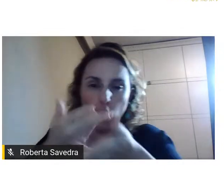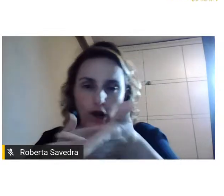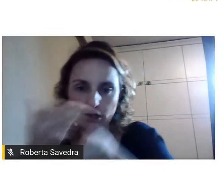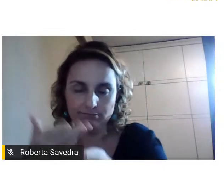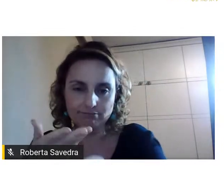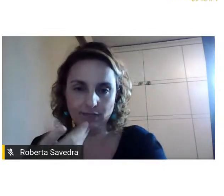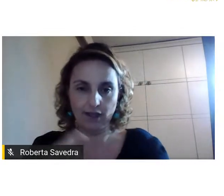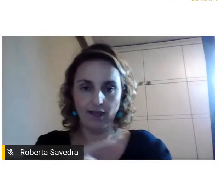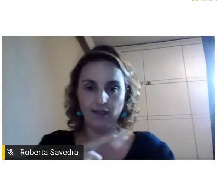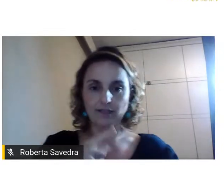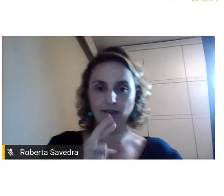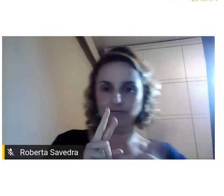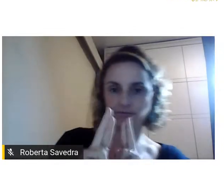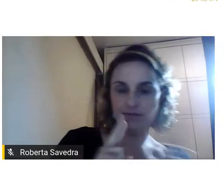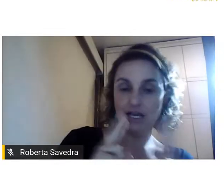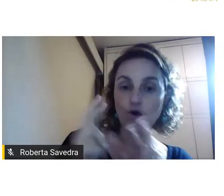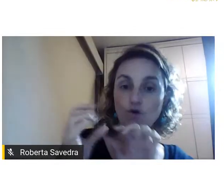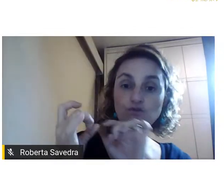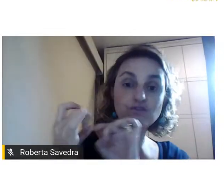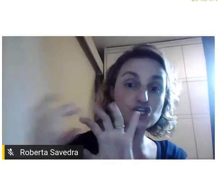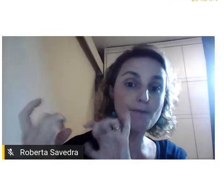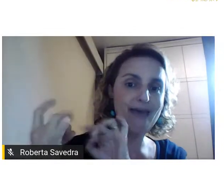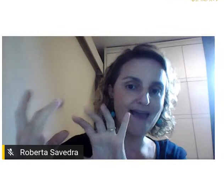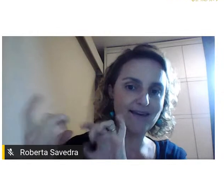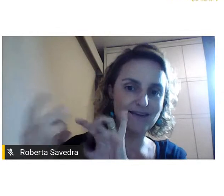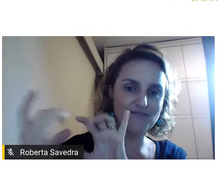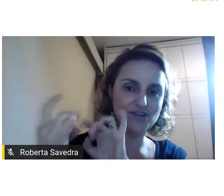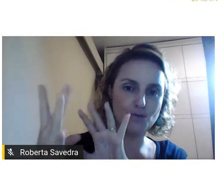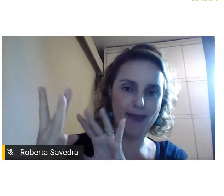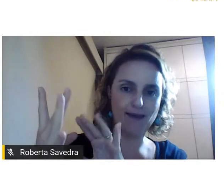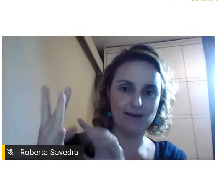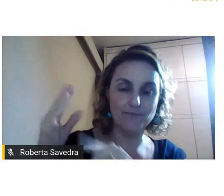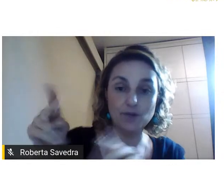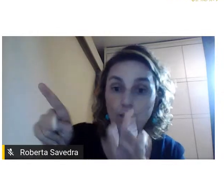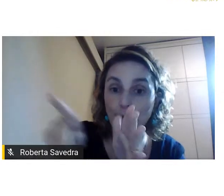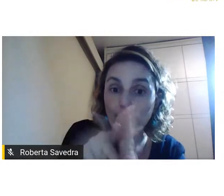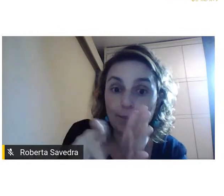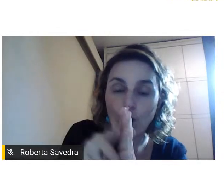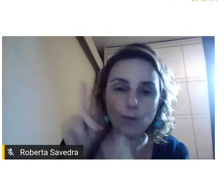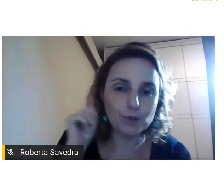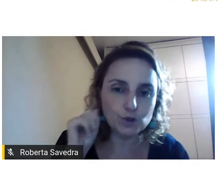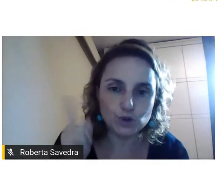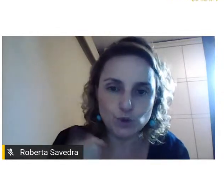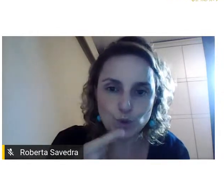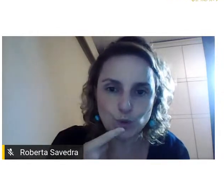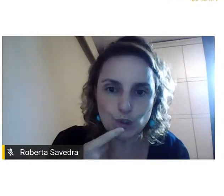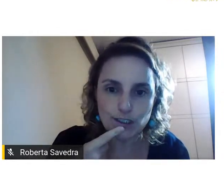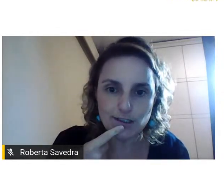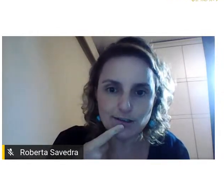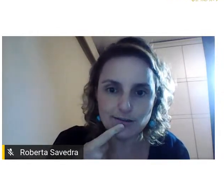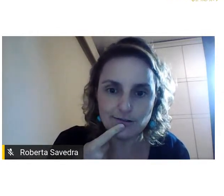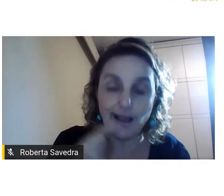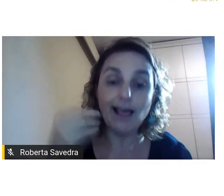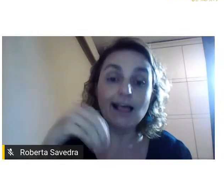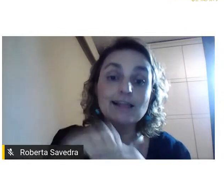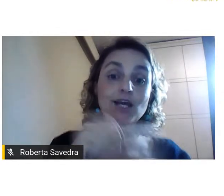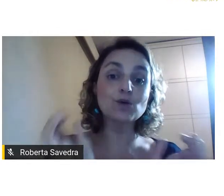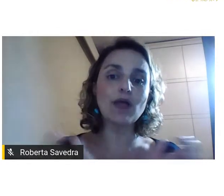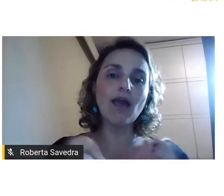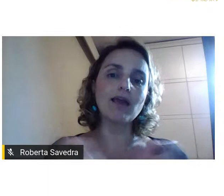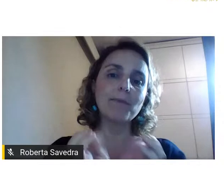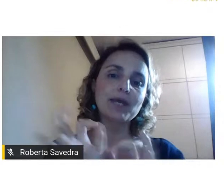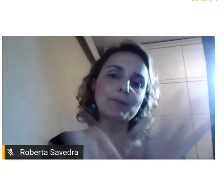gente focar mais em uma característica de mais específica por exemplo a gente usar esses recursos